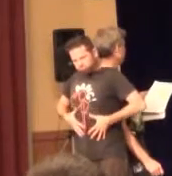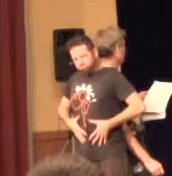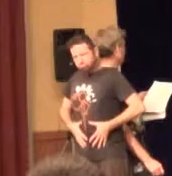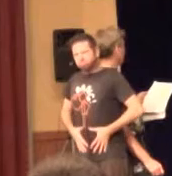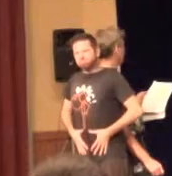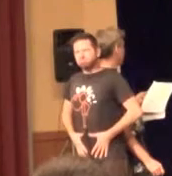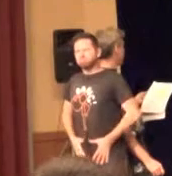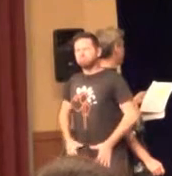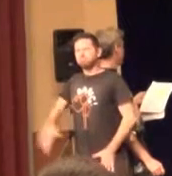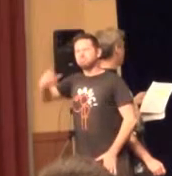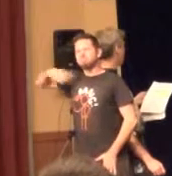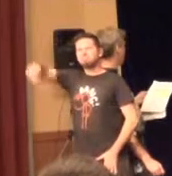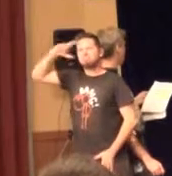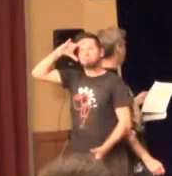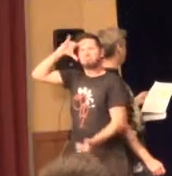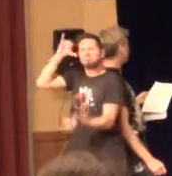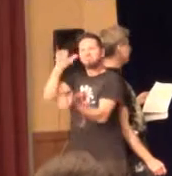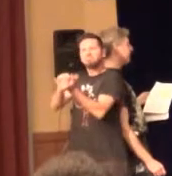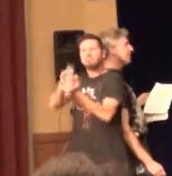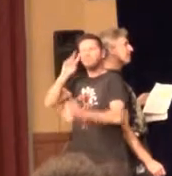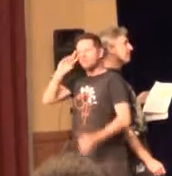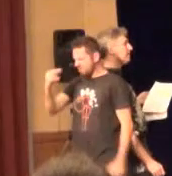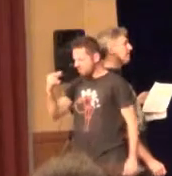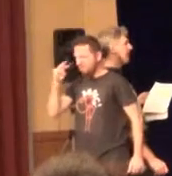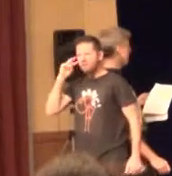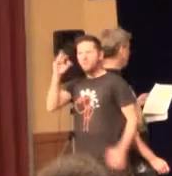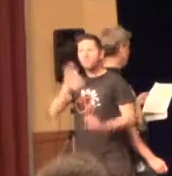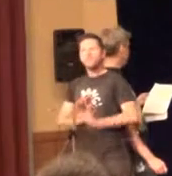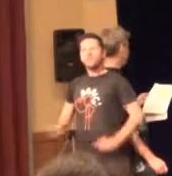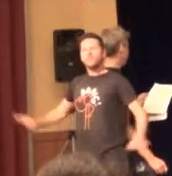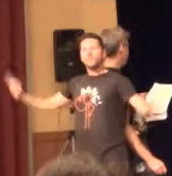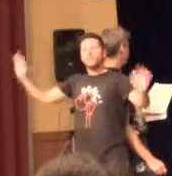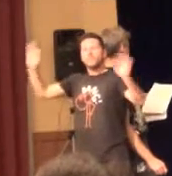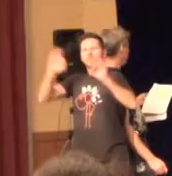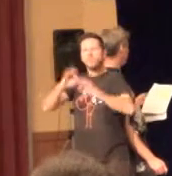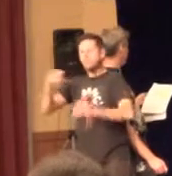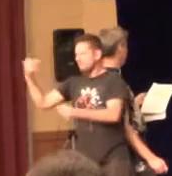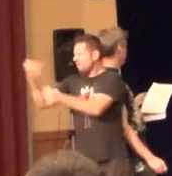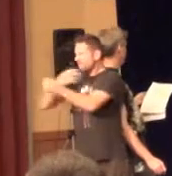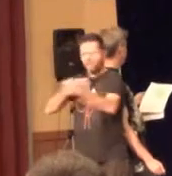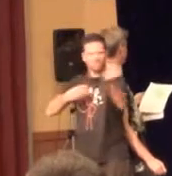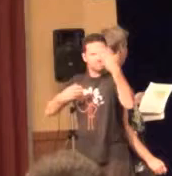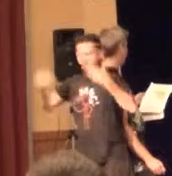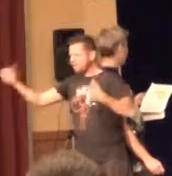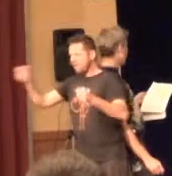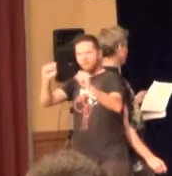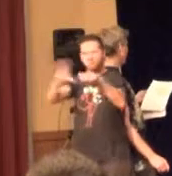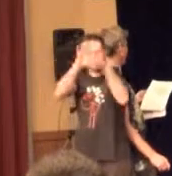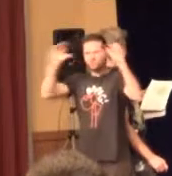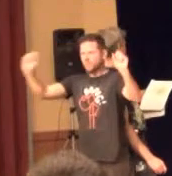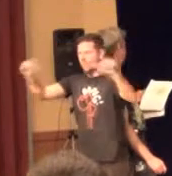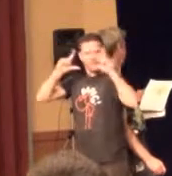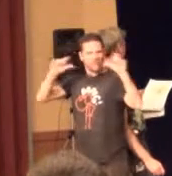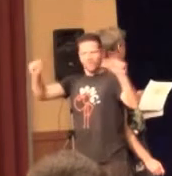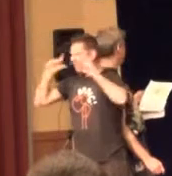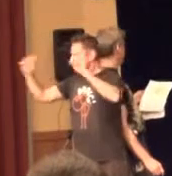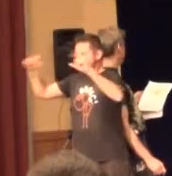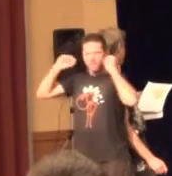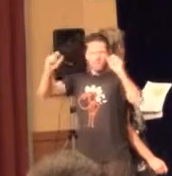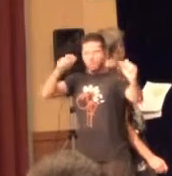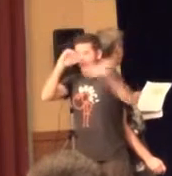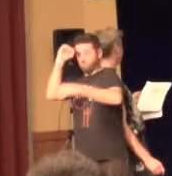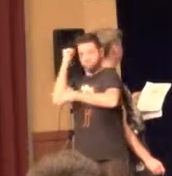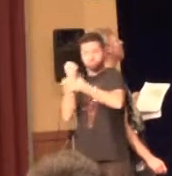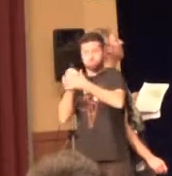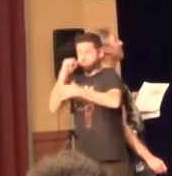sans même s'en rendre compte, sans même le prendre en compte. Afflux d'informations, afflux d'images, afflux de bonnes résolutions,